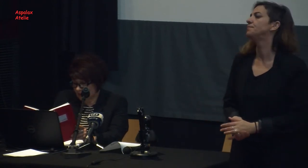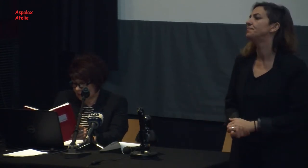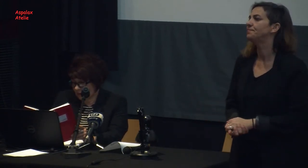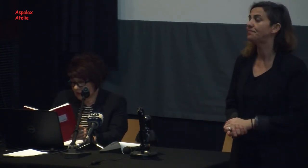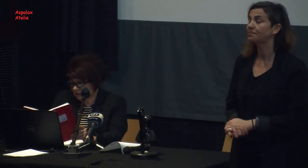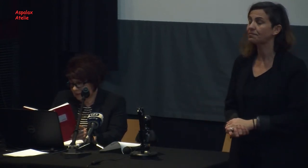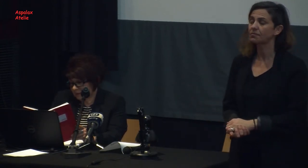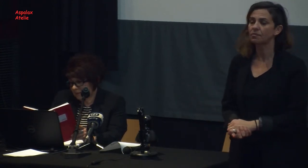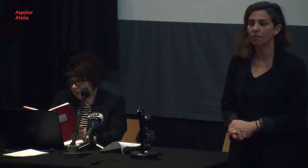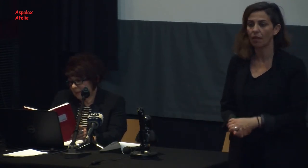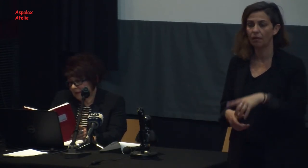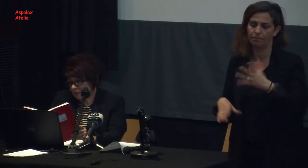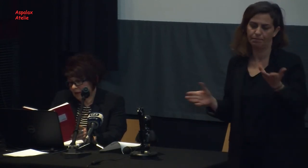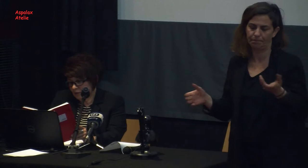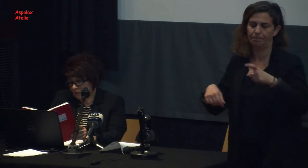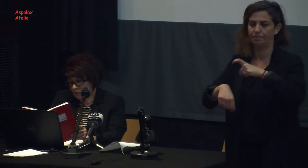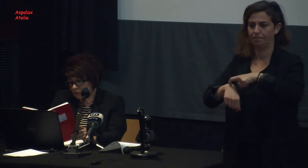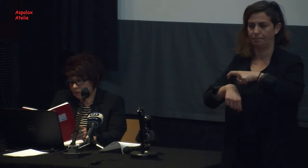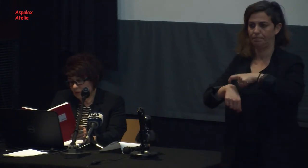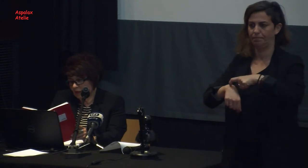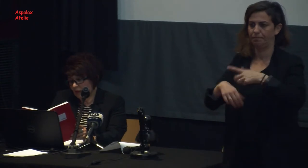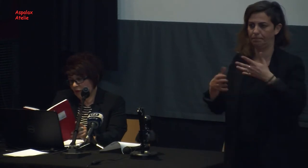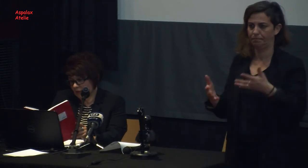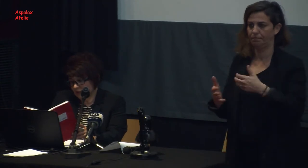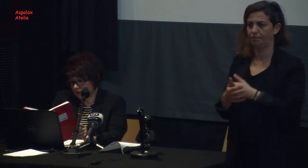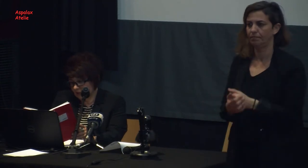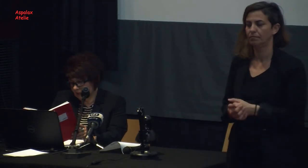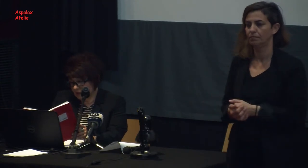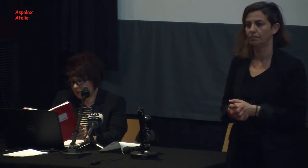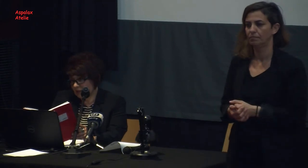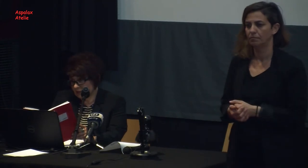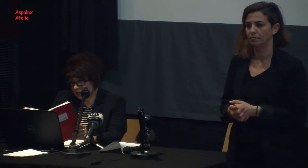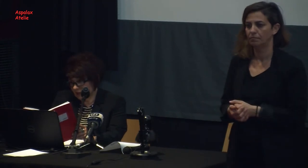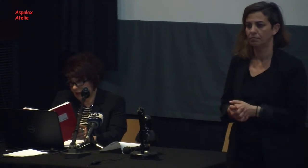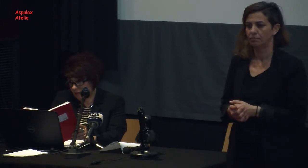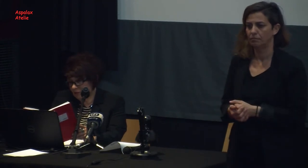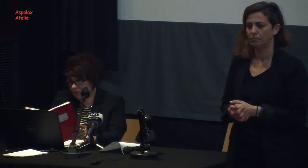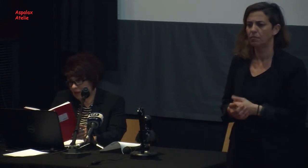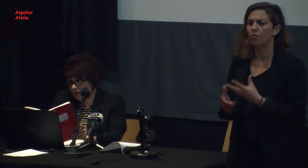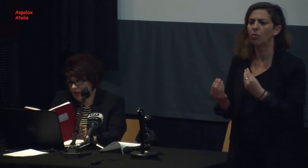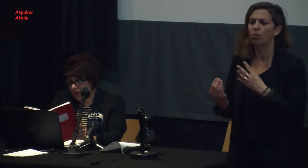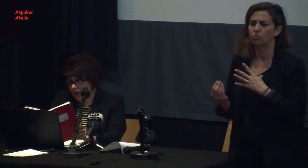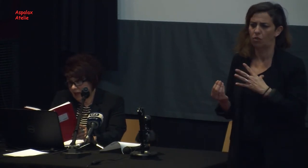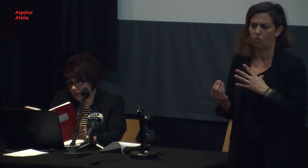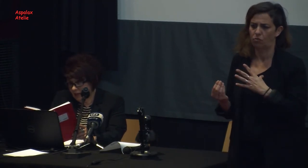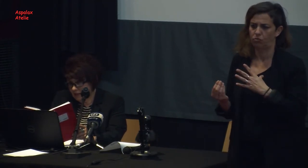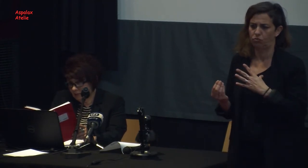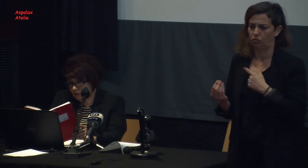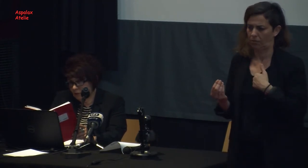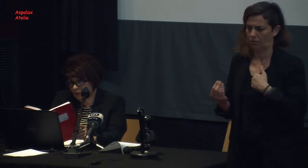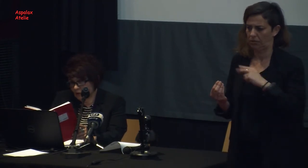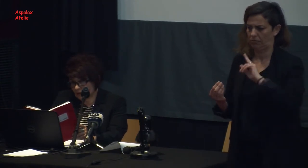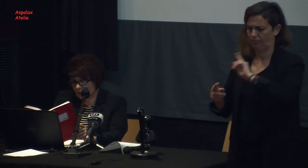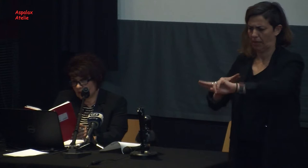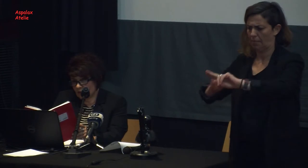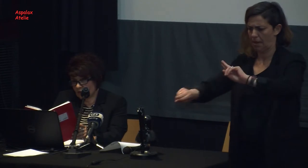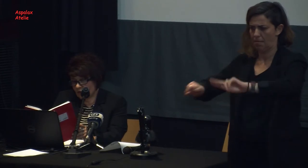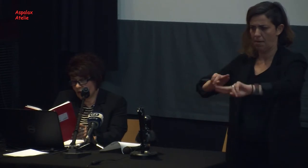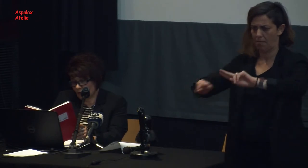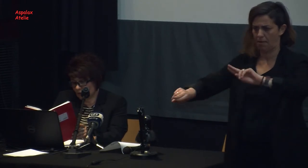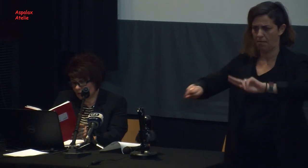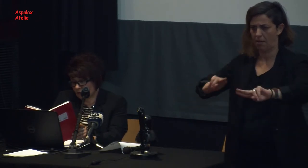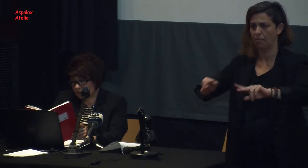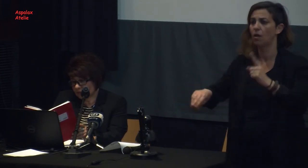Στις μέρες μας υπάρχουν πολλοί λόγοι να στιγματιστεί κάποιος, αλλά ένας από τους πιο